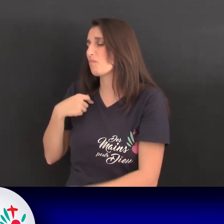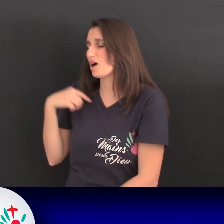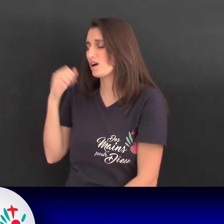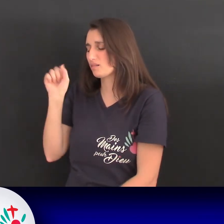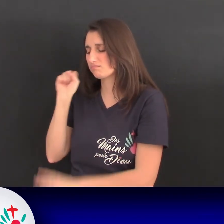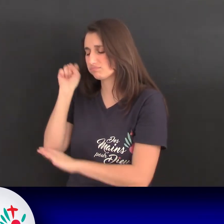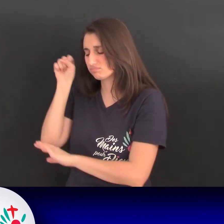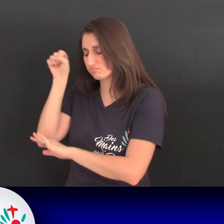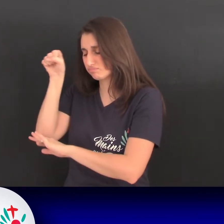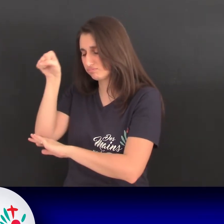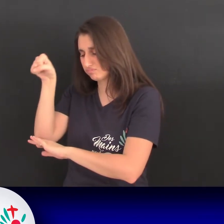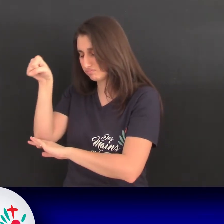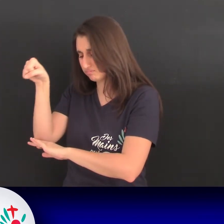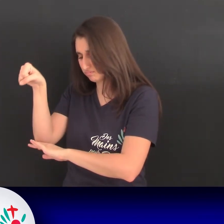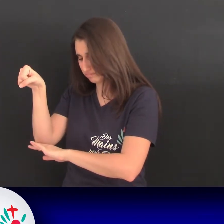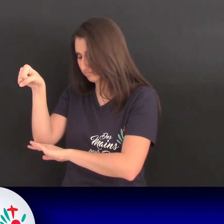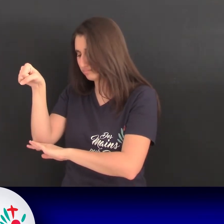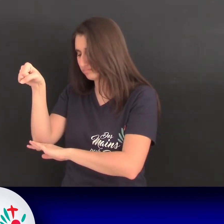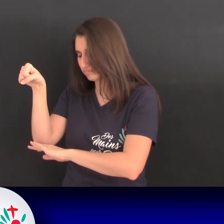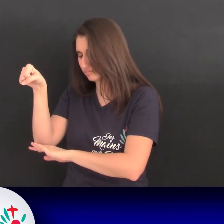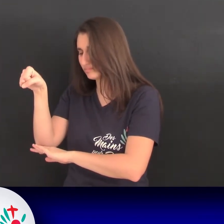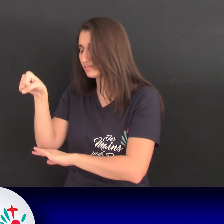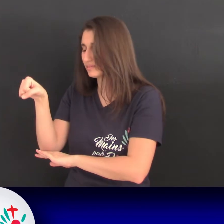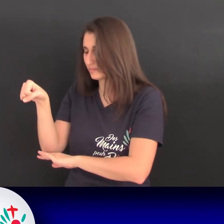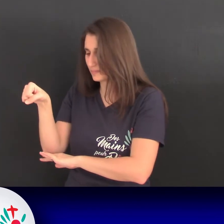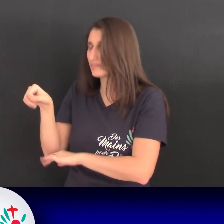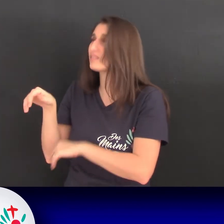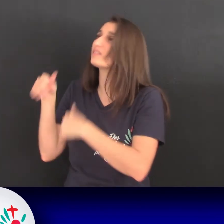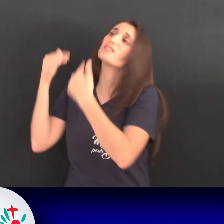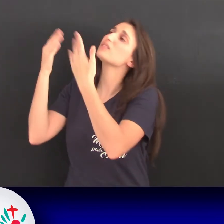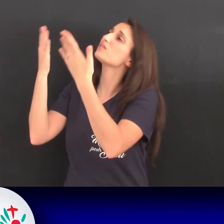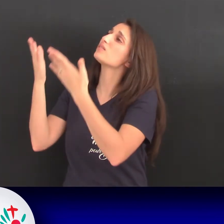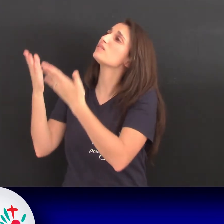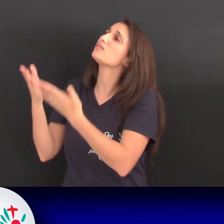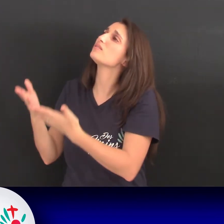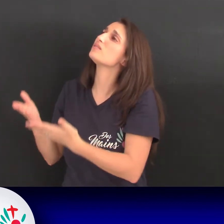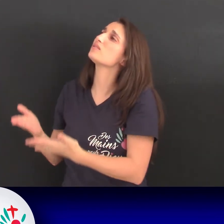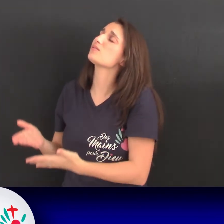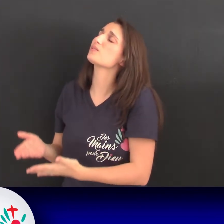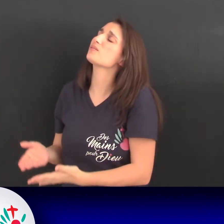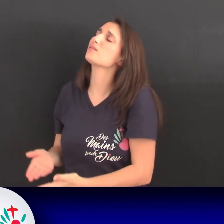tombe à tes pieds, et je